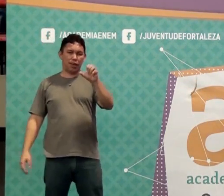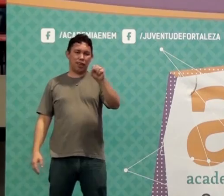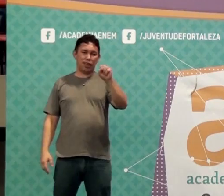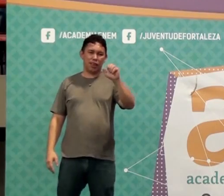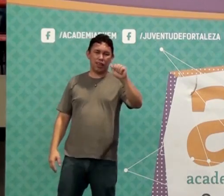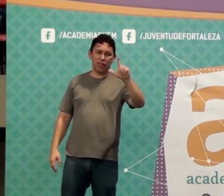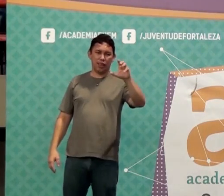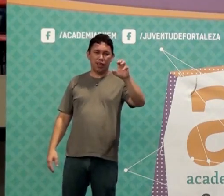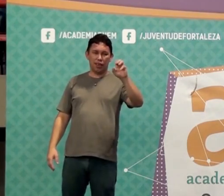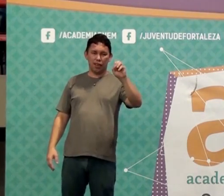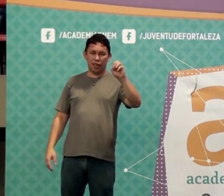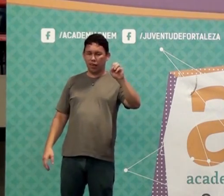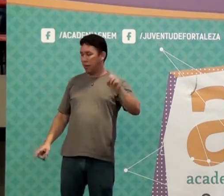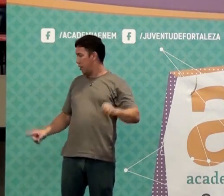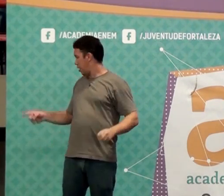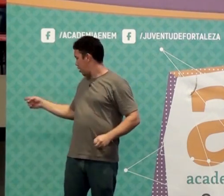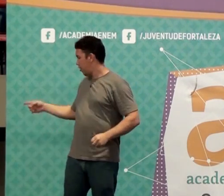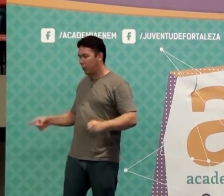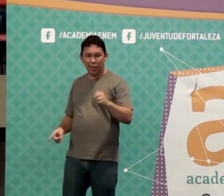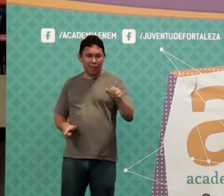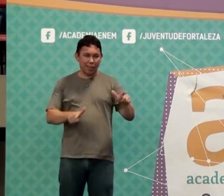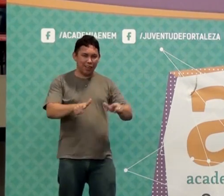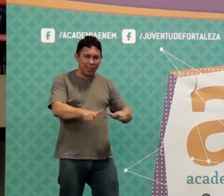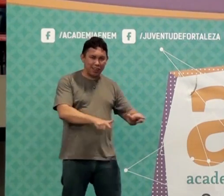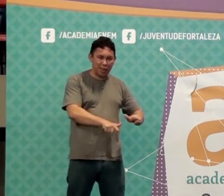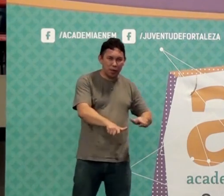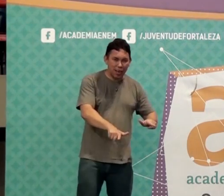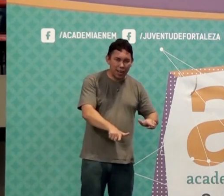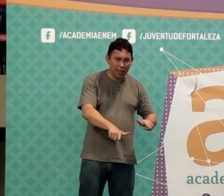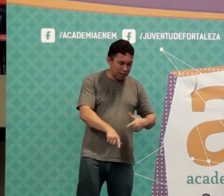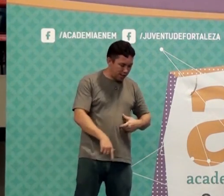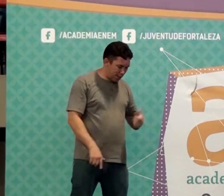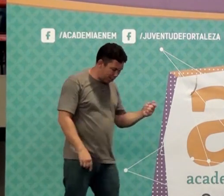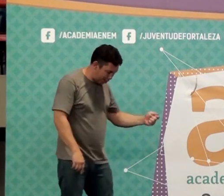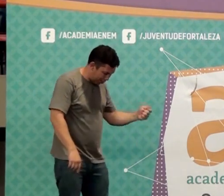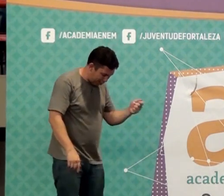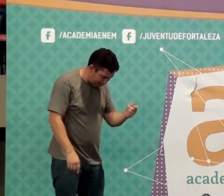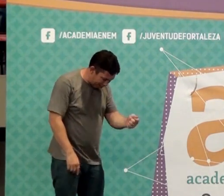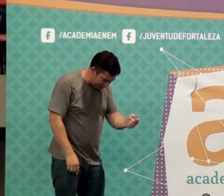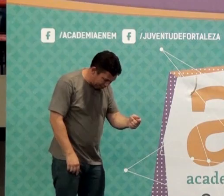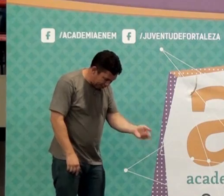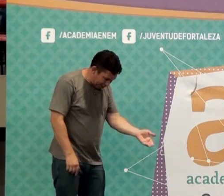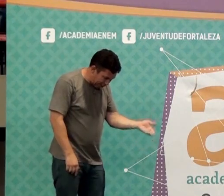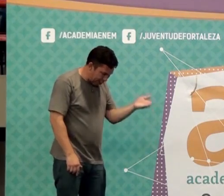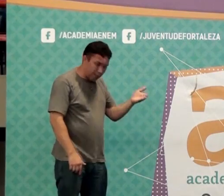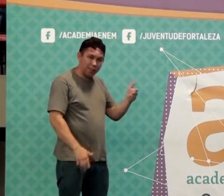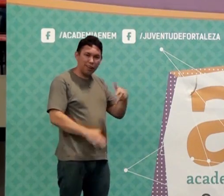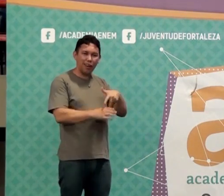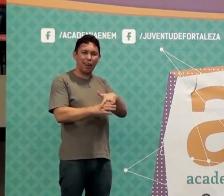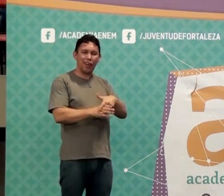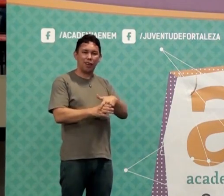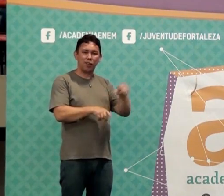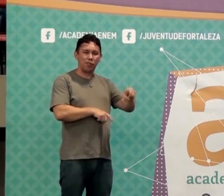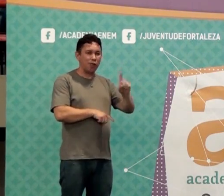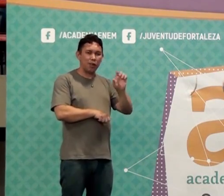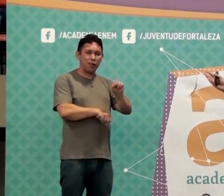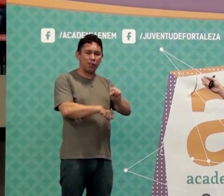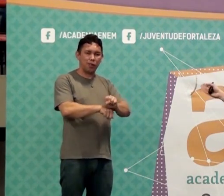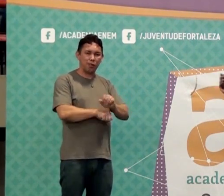é meu suzerano. Então, eu sou suzerano de cavaleiros e sou vassalo de um marquês. Beleza?